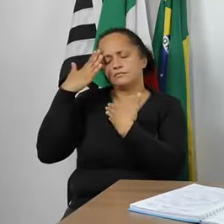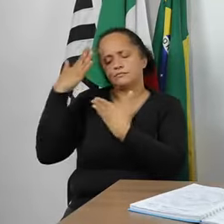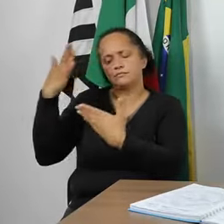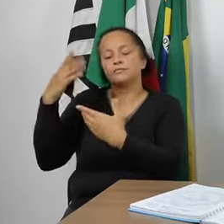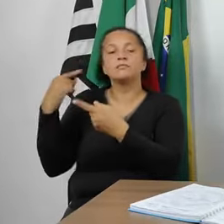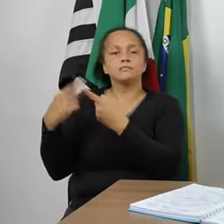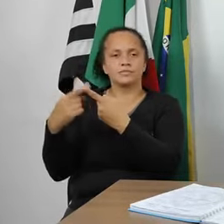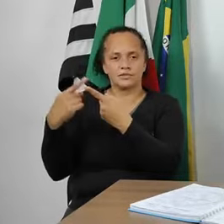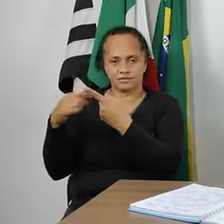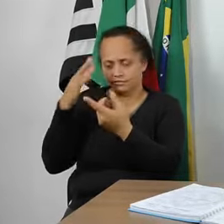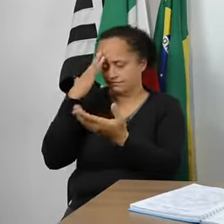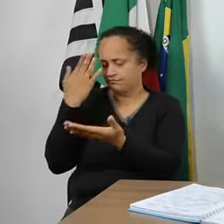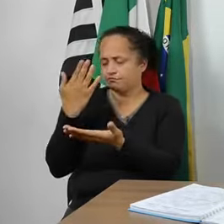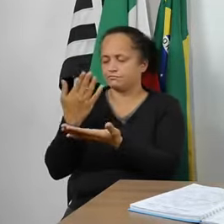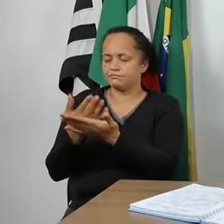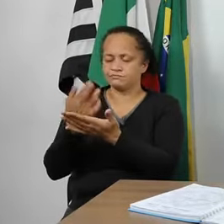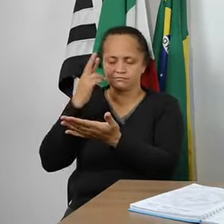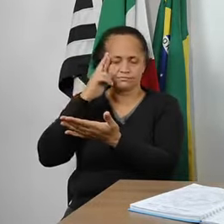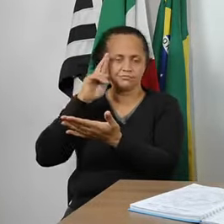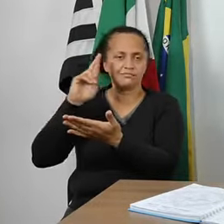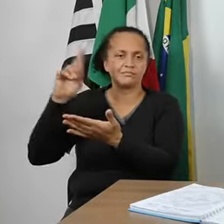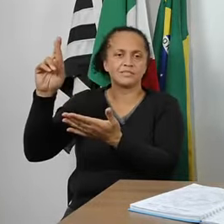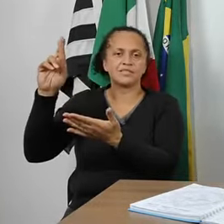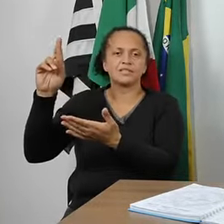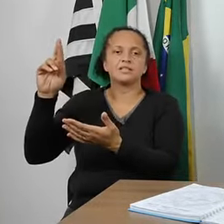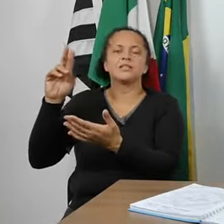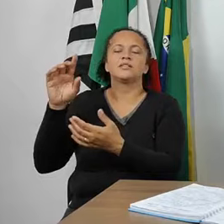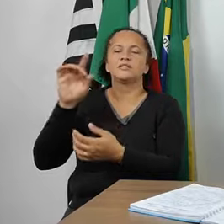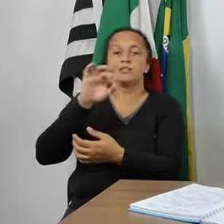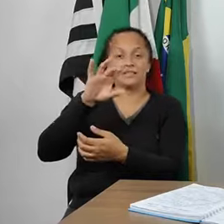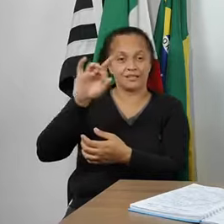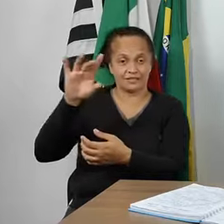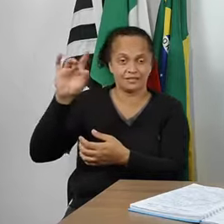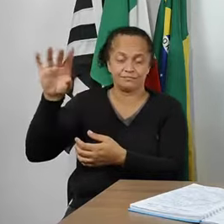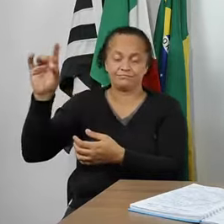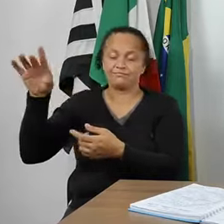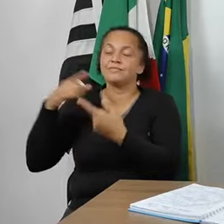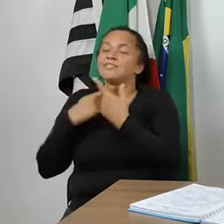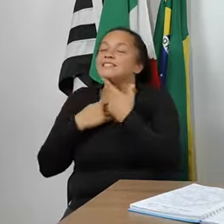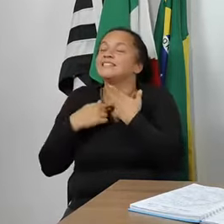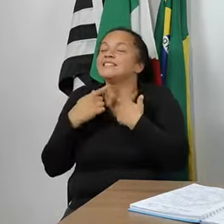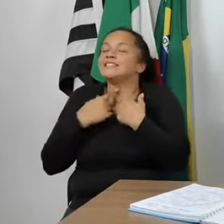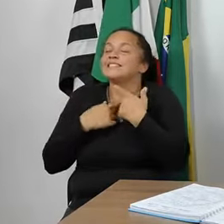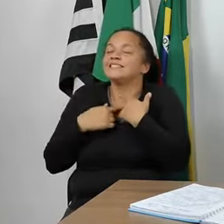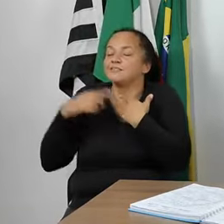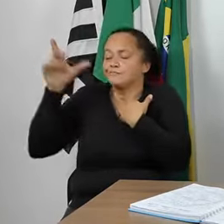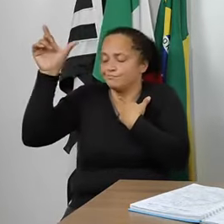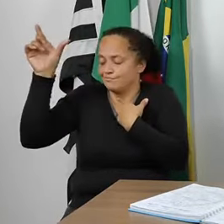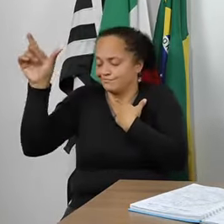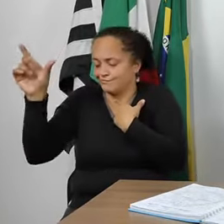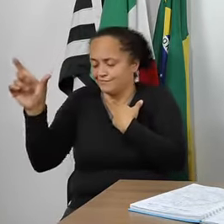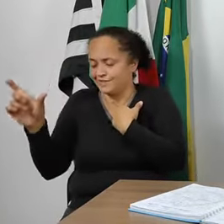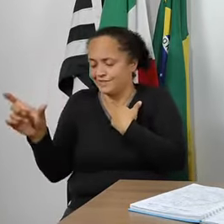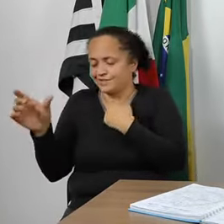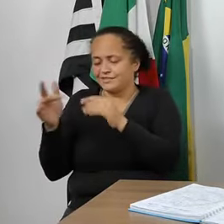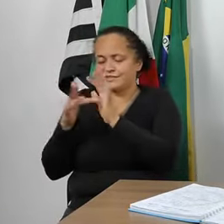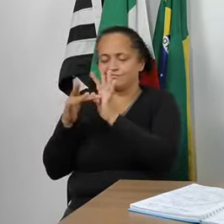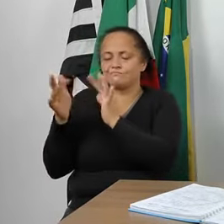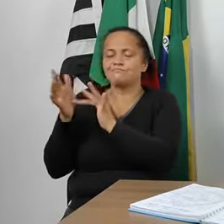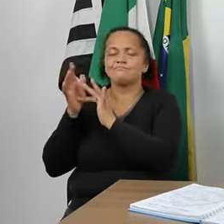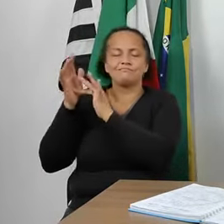porque eu creio que o Senhor está colocando em cada um de nós essa sede e essa fome por sua presença. E como está escrito em